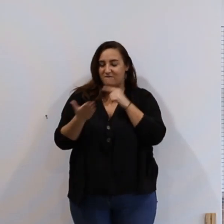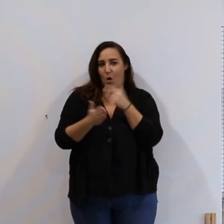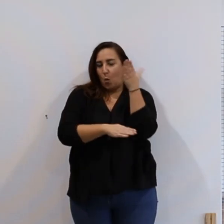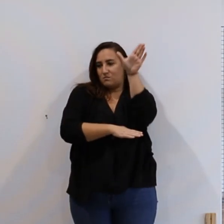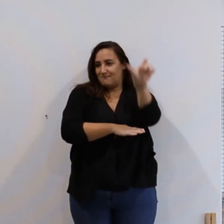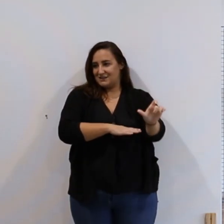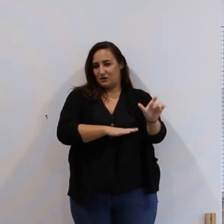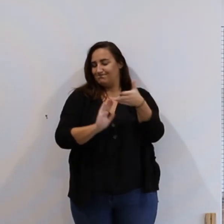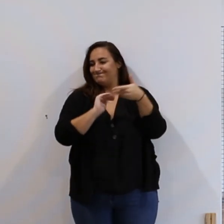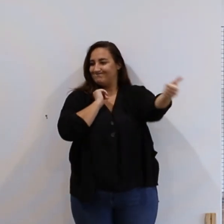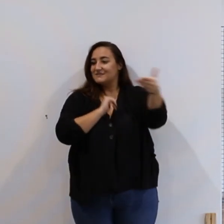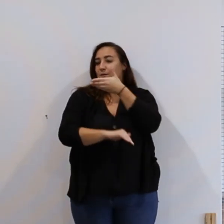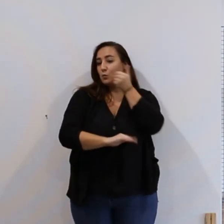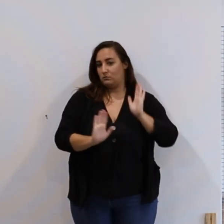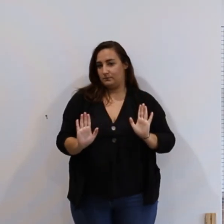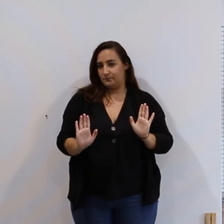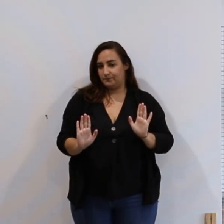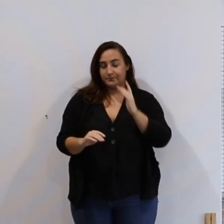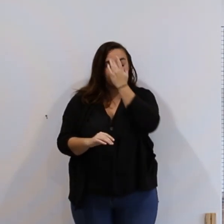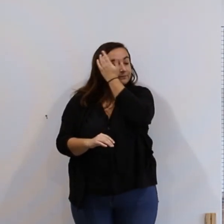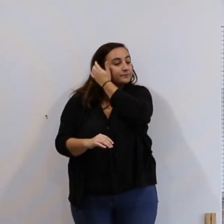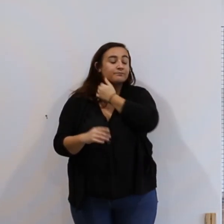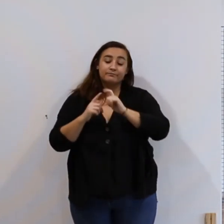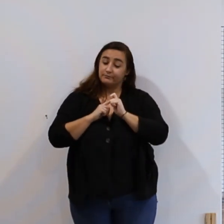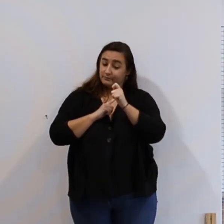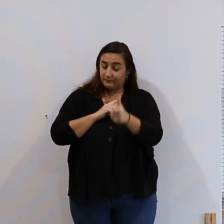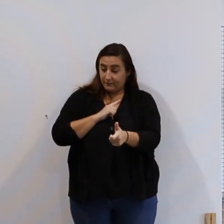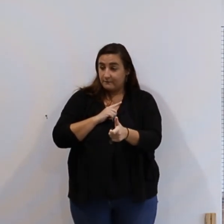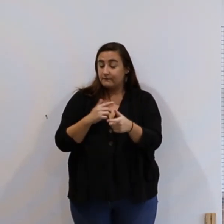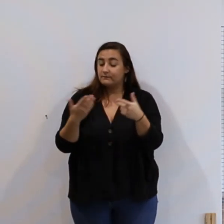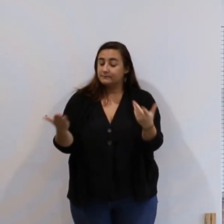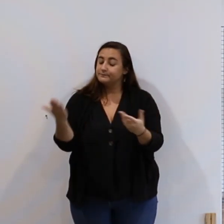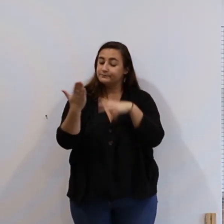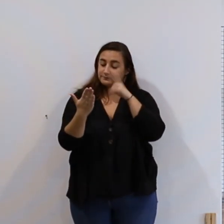fasse les dessins, tout simplement. Ensuite, une fois que j'ai